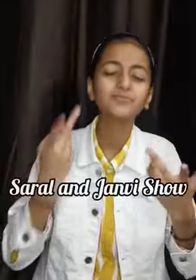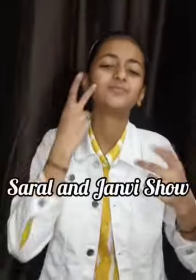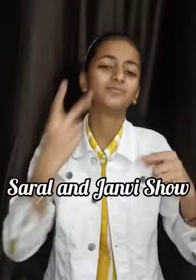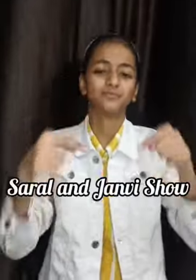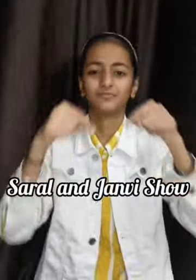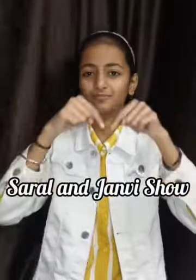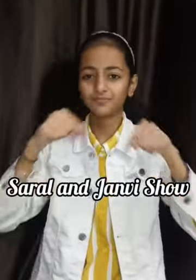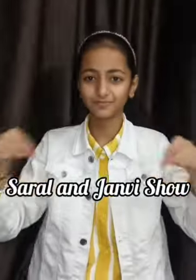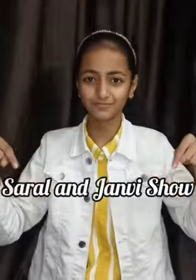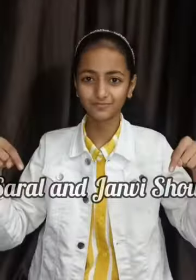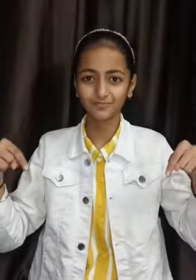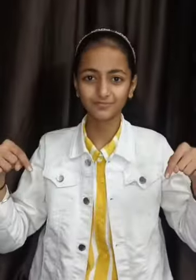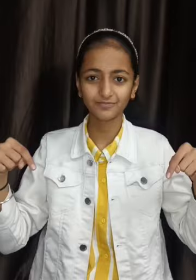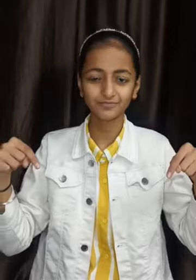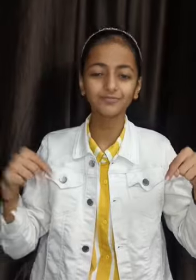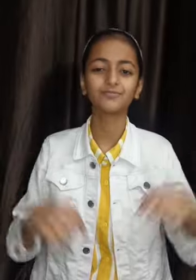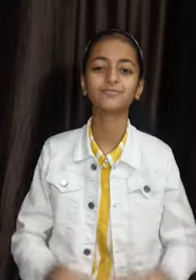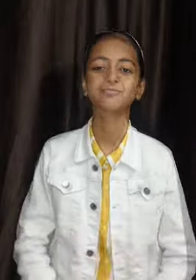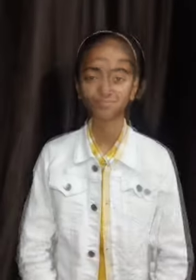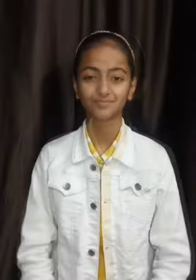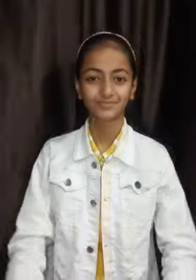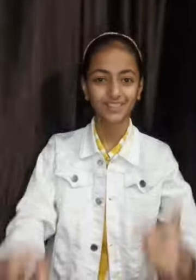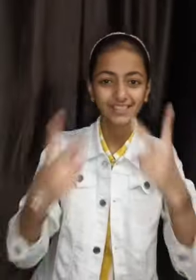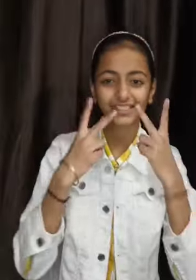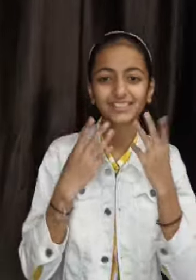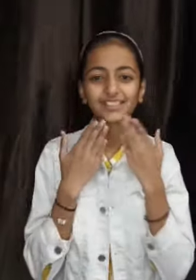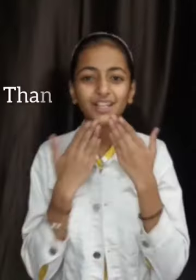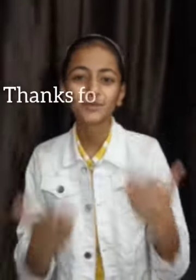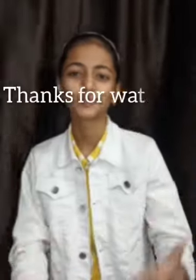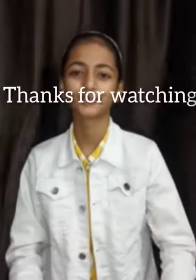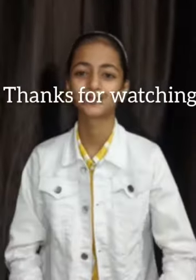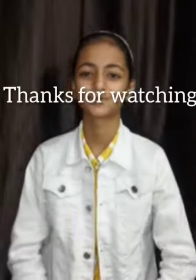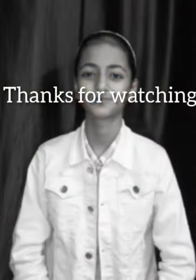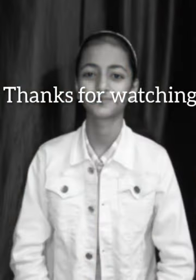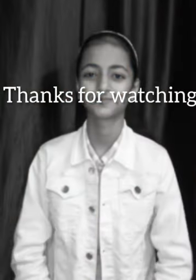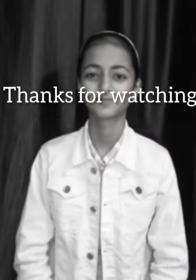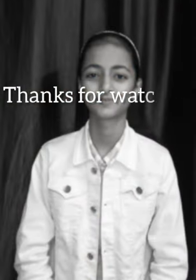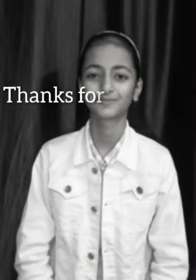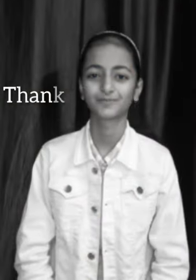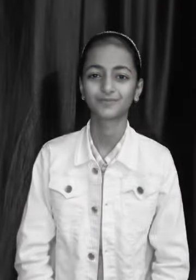मुझे देखने के लिए धन्यवाद।